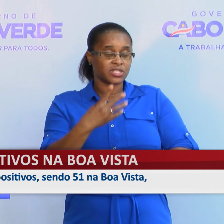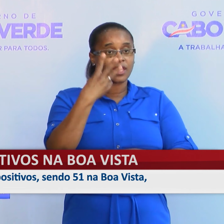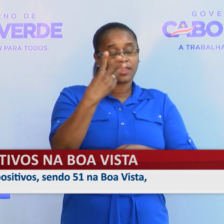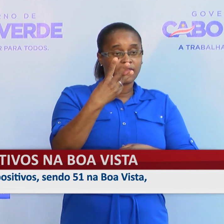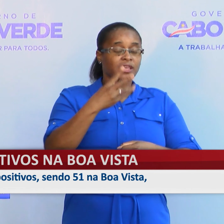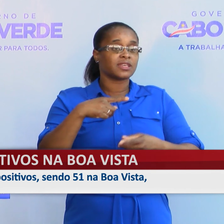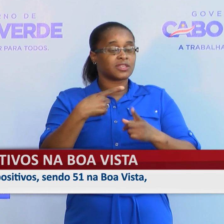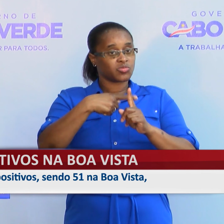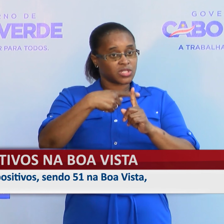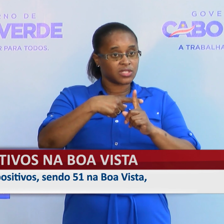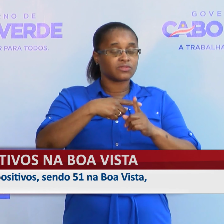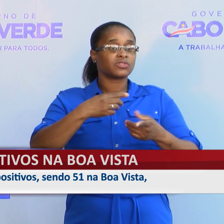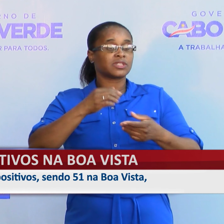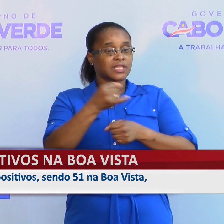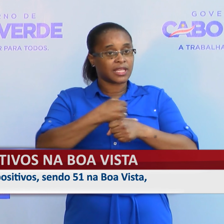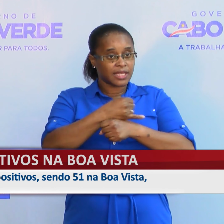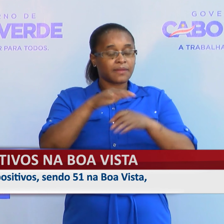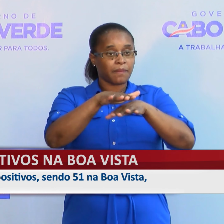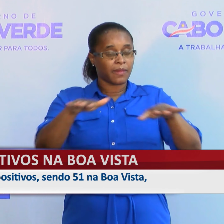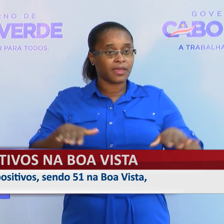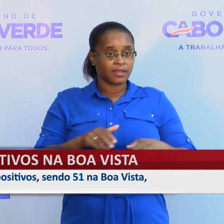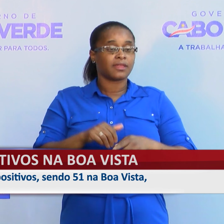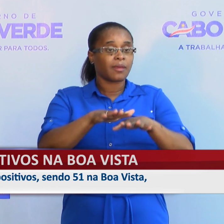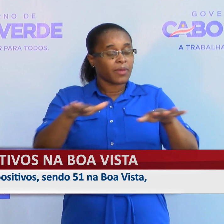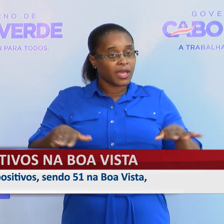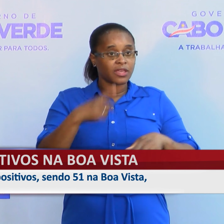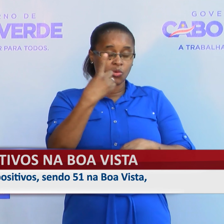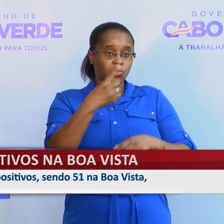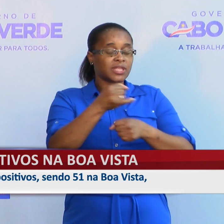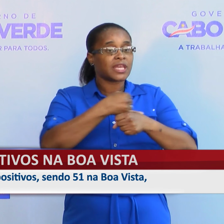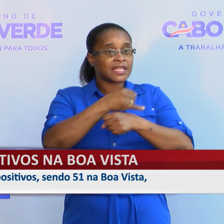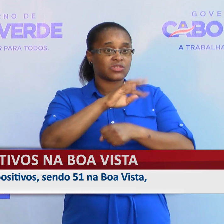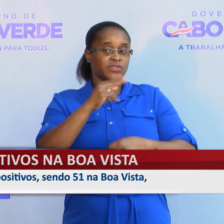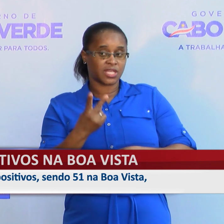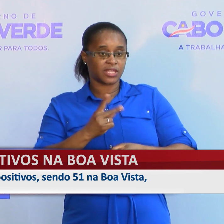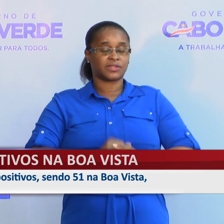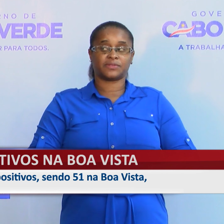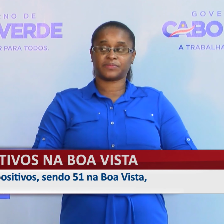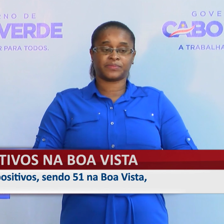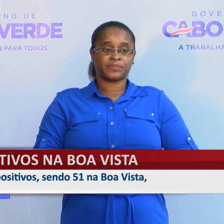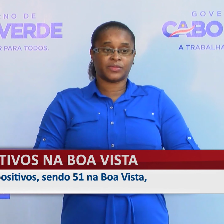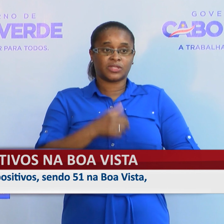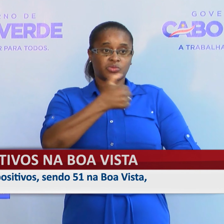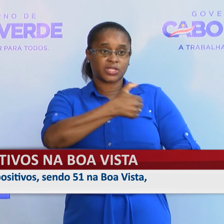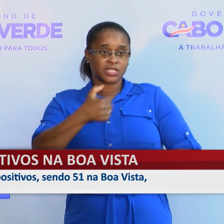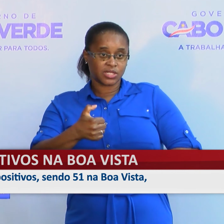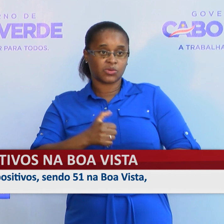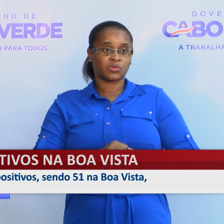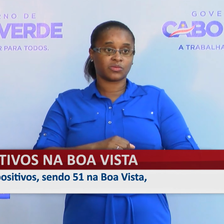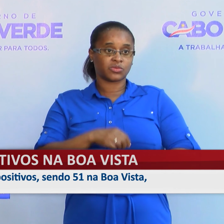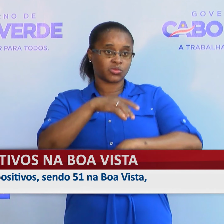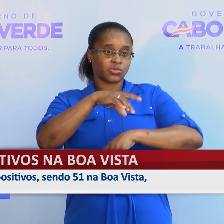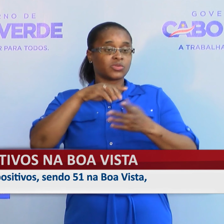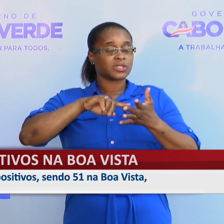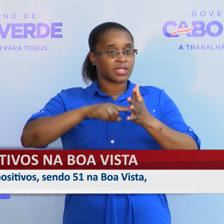Praia e 1 em São Vicente. Desses 55 casos, um